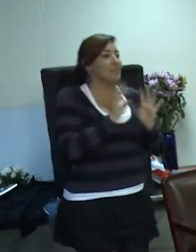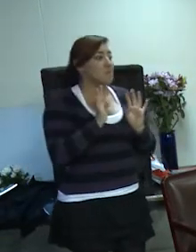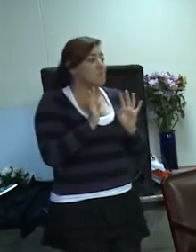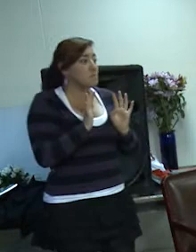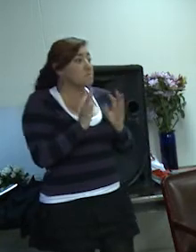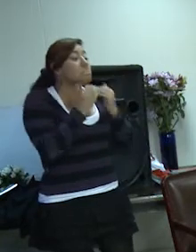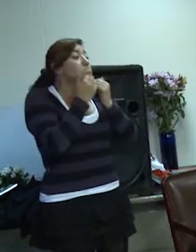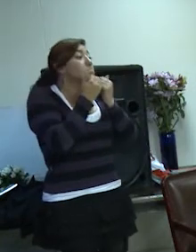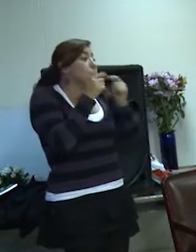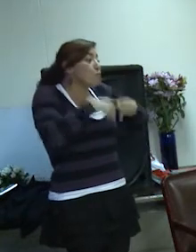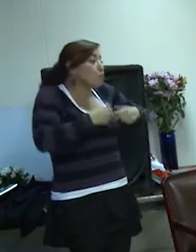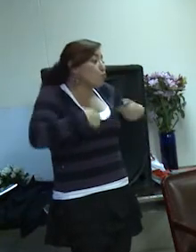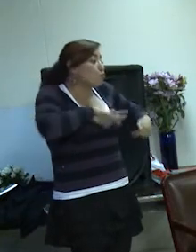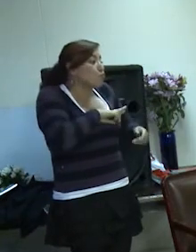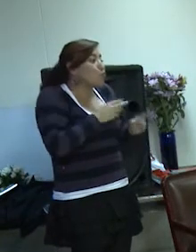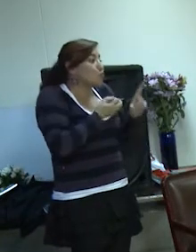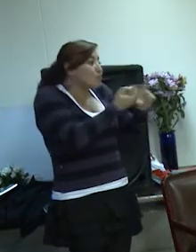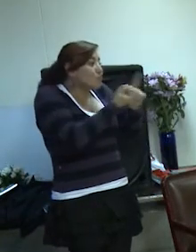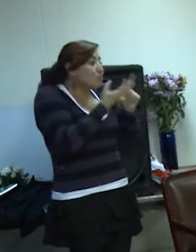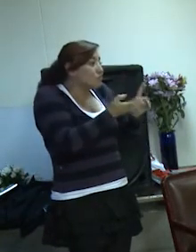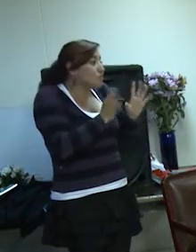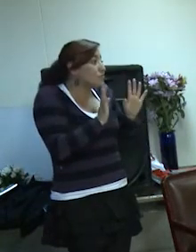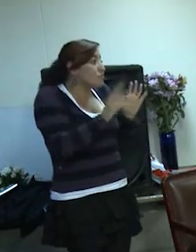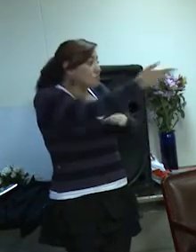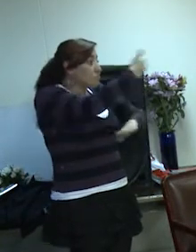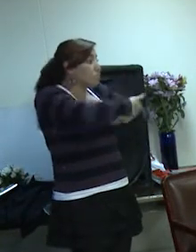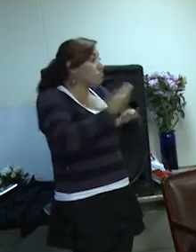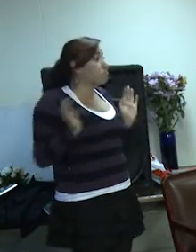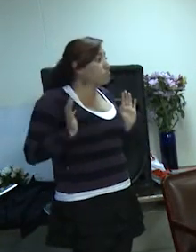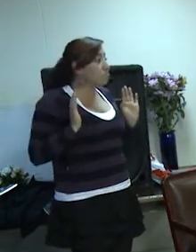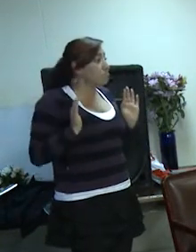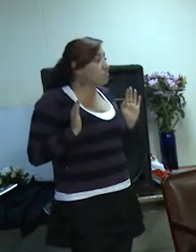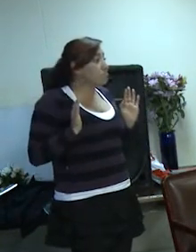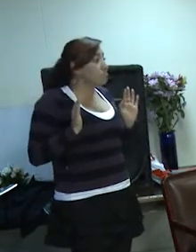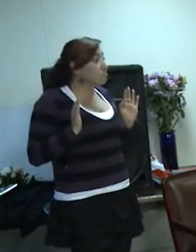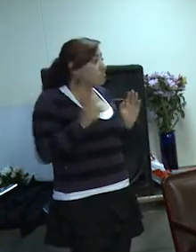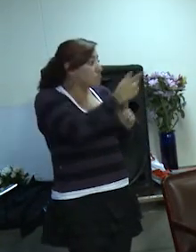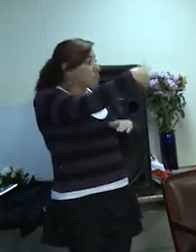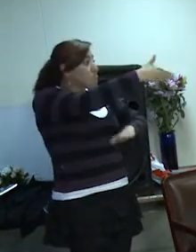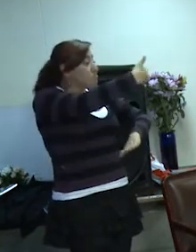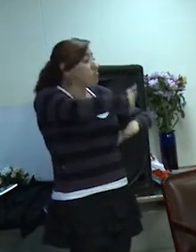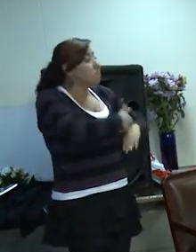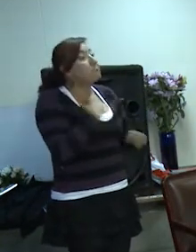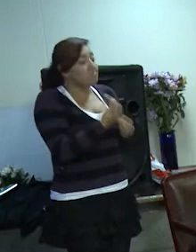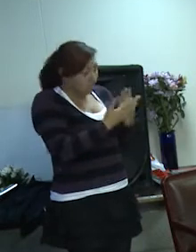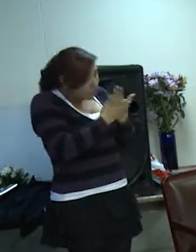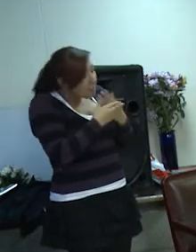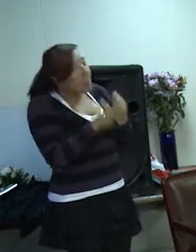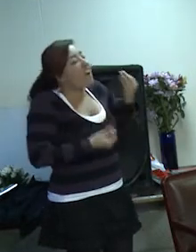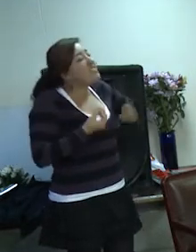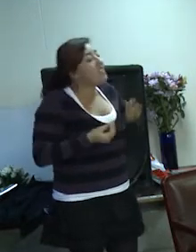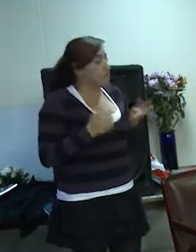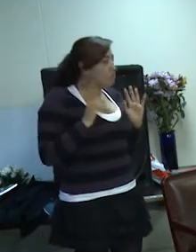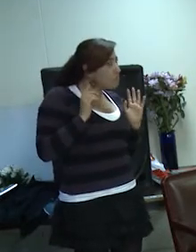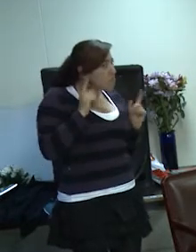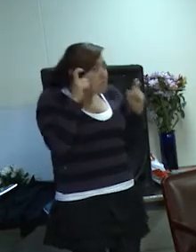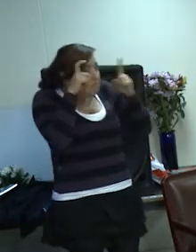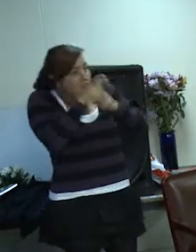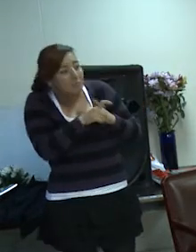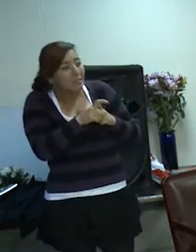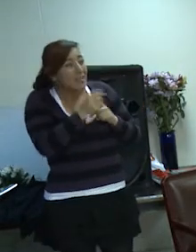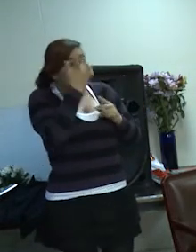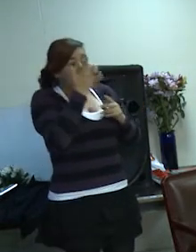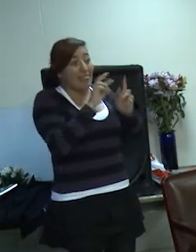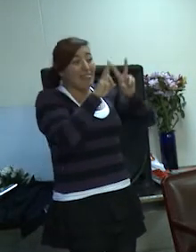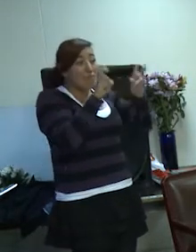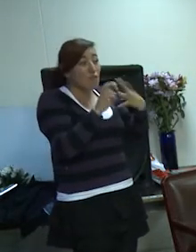¿Qué ofrecemos como licenciatura? Pues díganos ustedes, ¿sí? Díganos qué hay que hacer, porque yo frente al tema de las